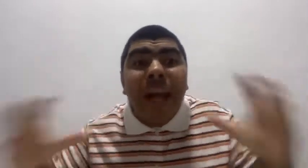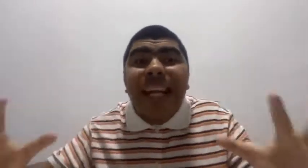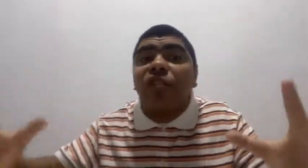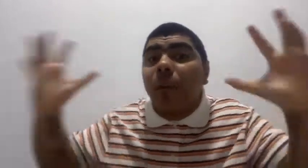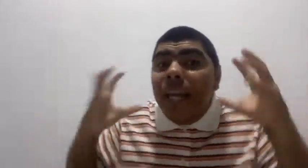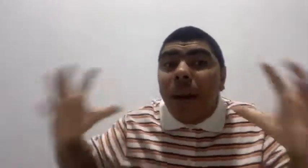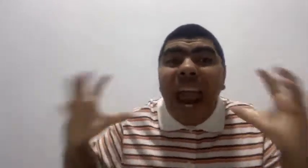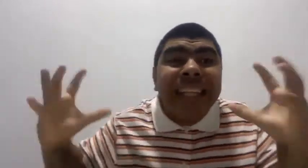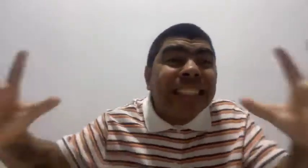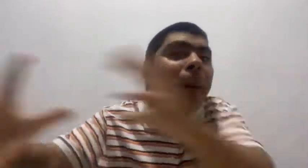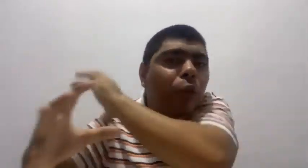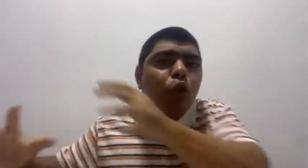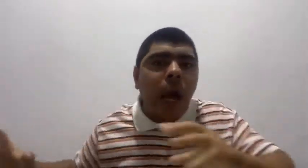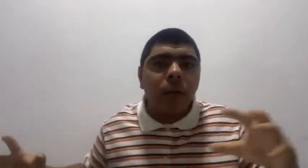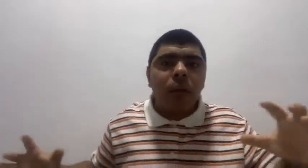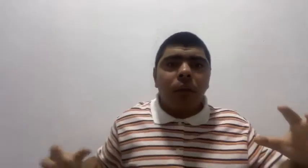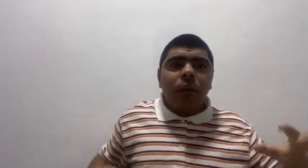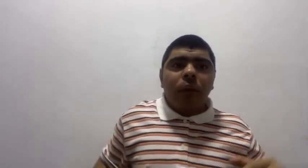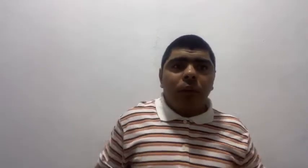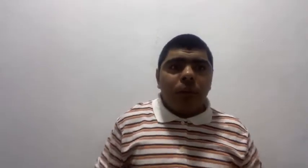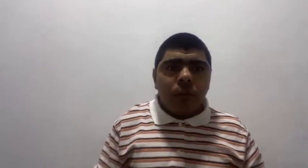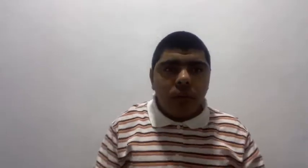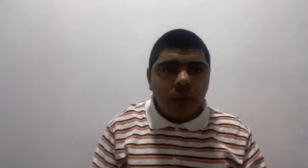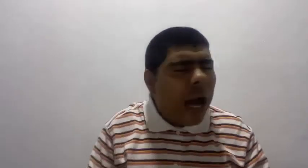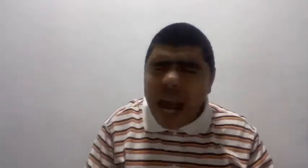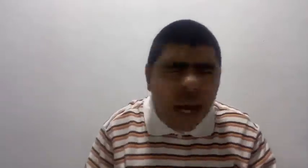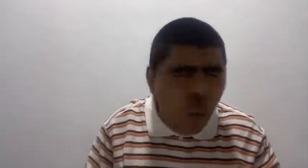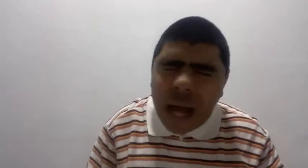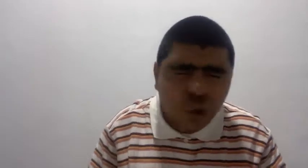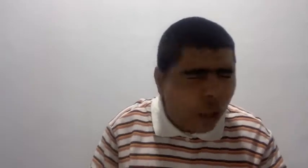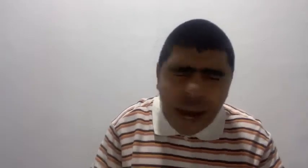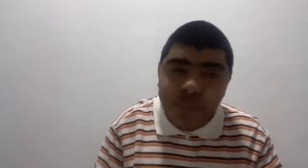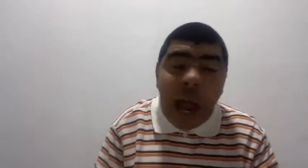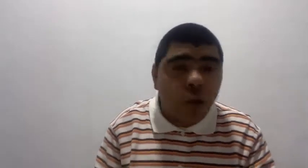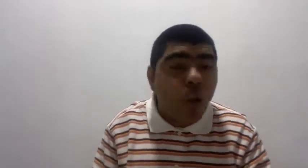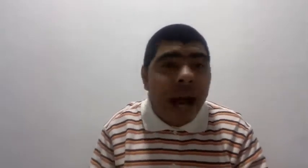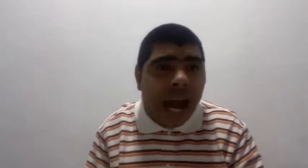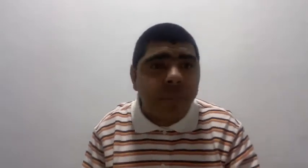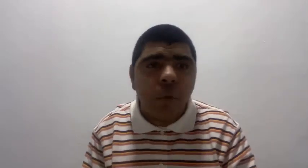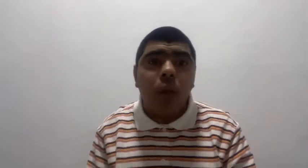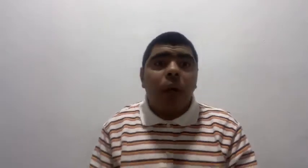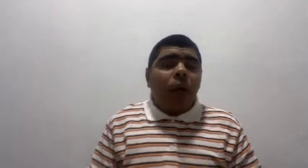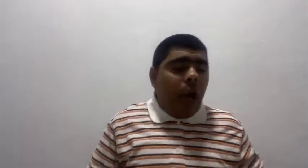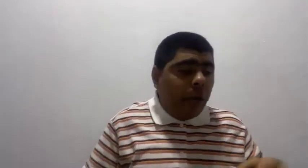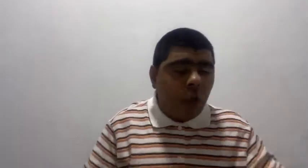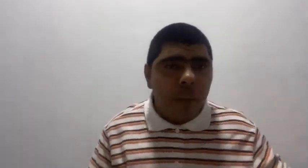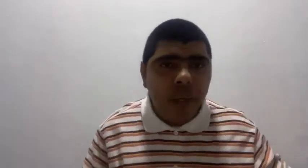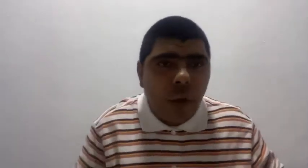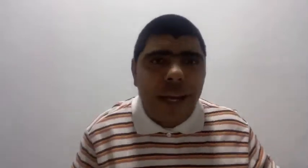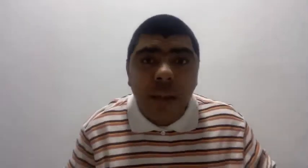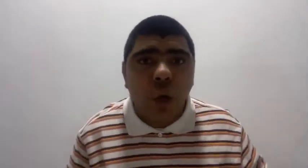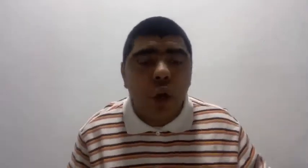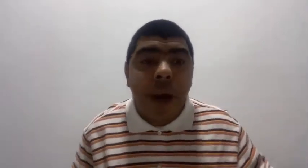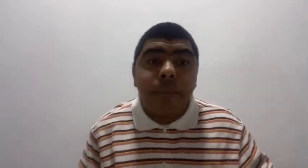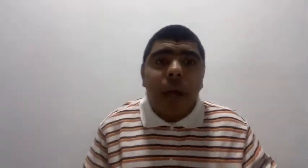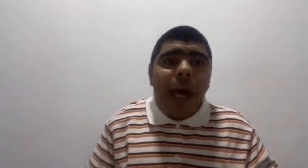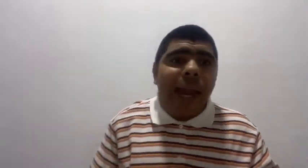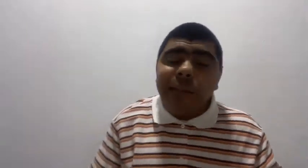venga se va a llevar gente madura. Anacua, senda, cumacando. Ay, Dios mío, qué lindo Jehová. Hay gente